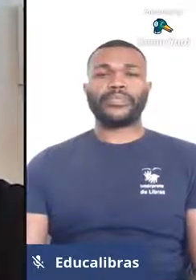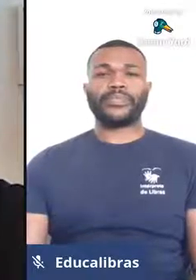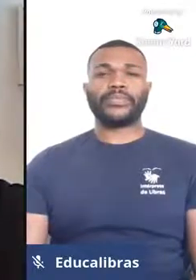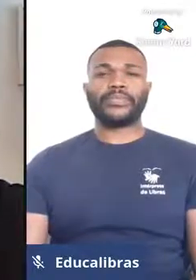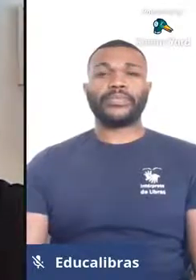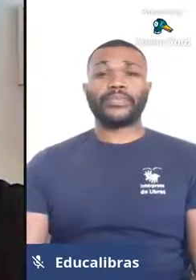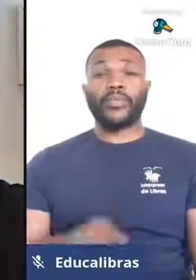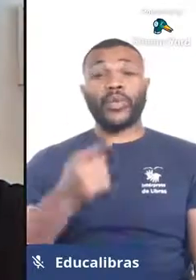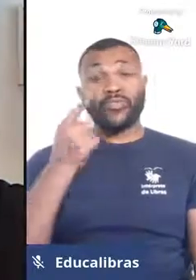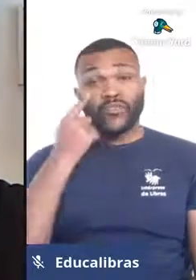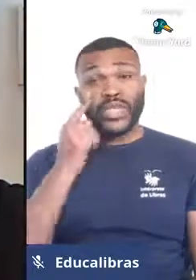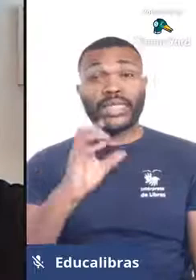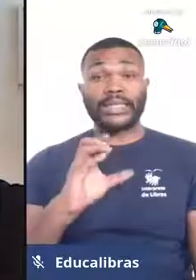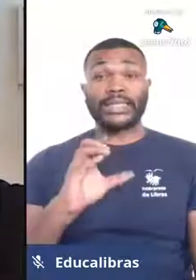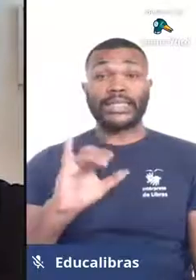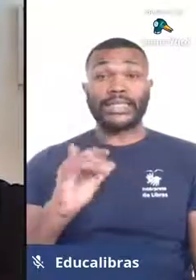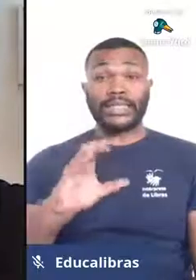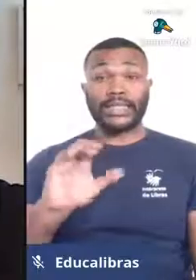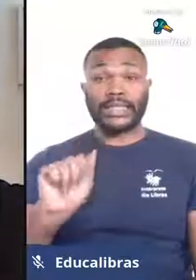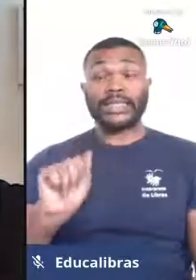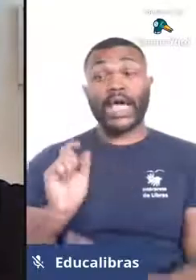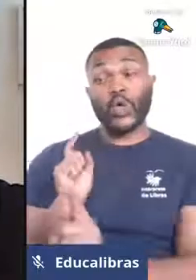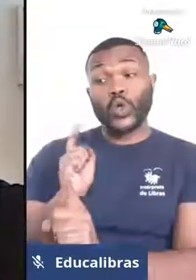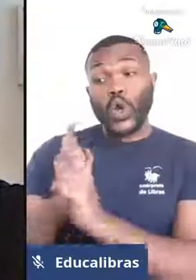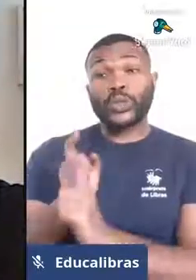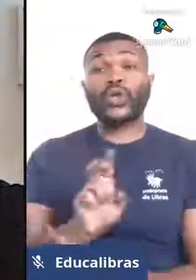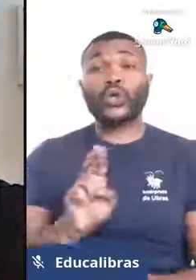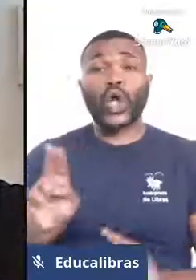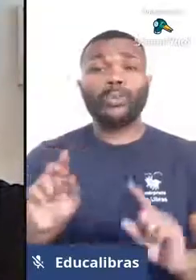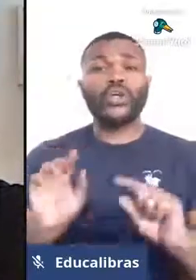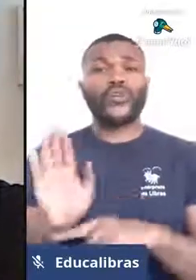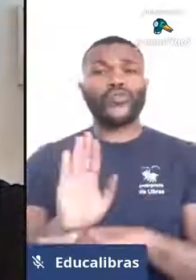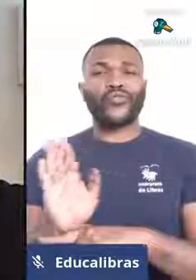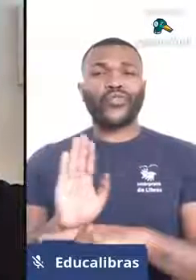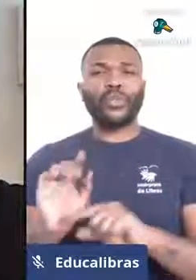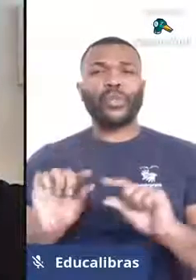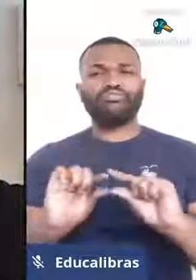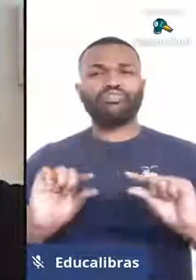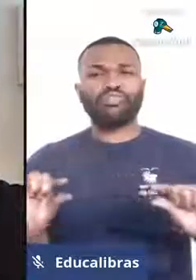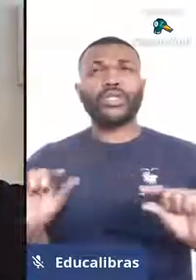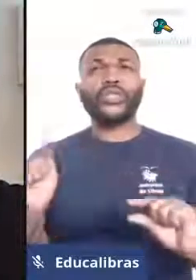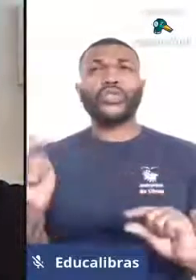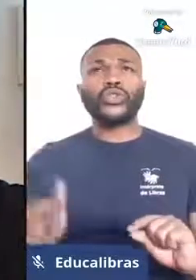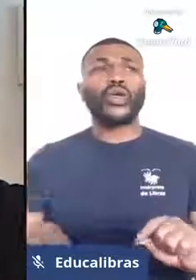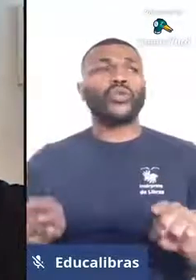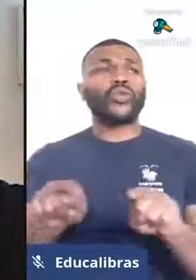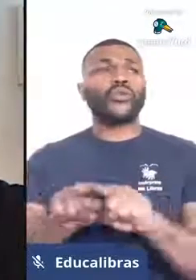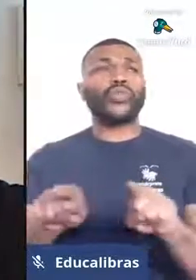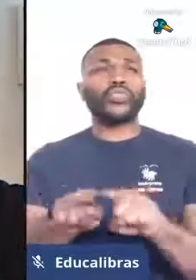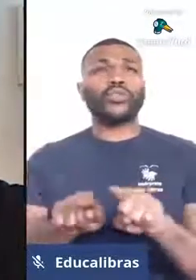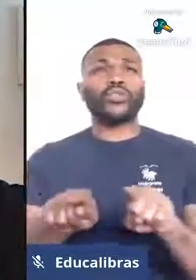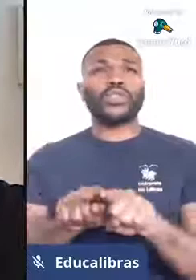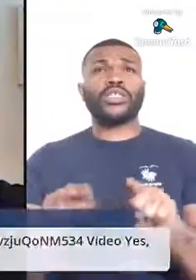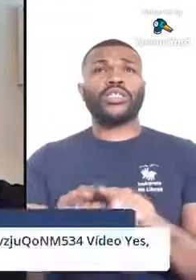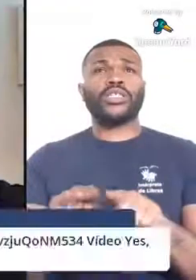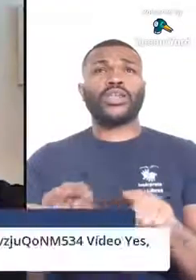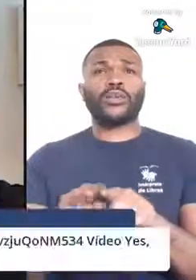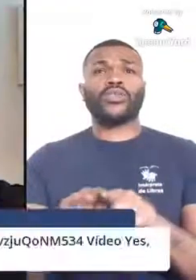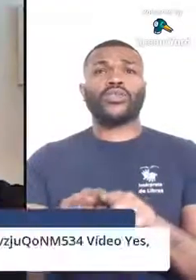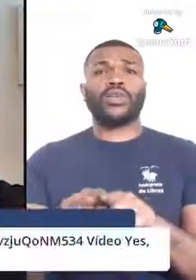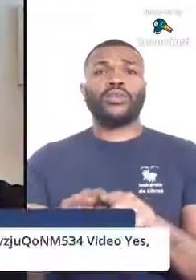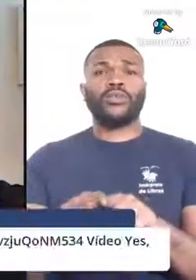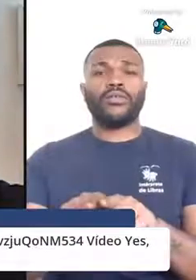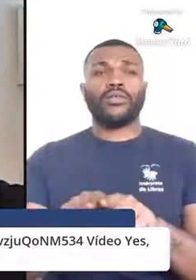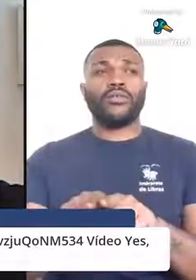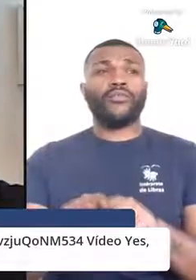você acha esse Cost of Living, e bota de novo esse aí, o Yes We Can. Aí na tela